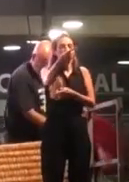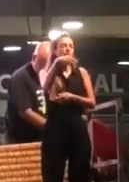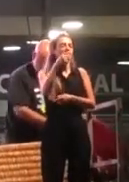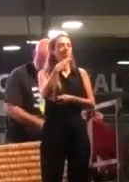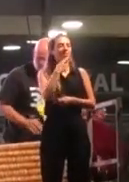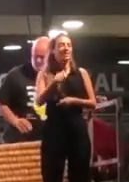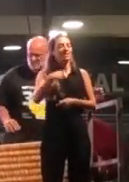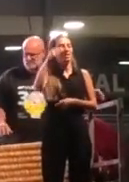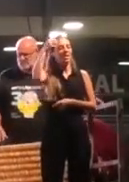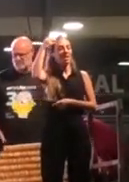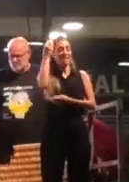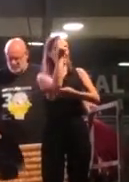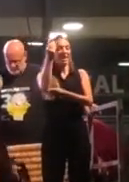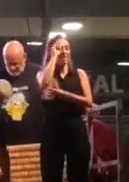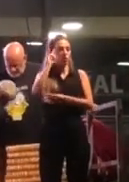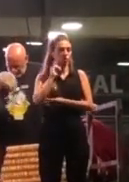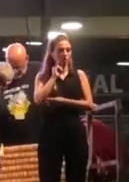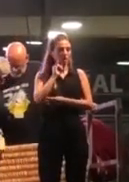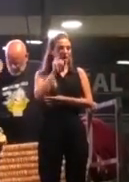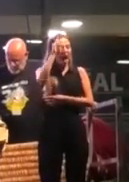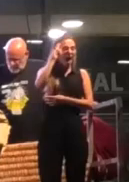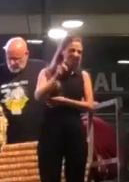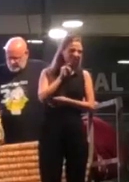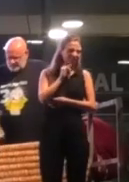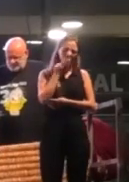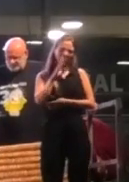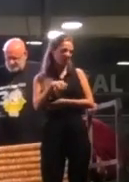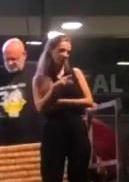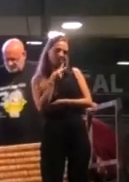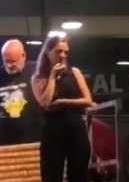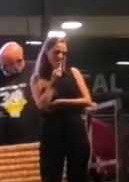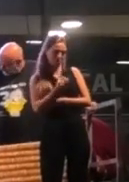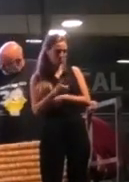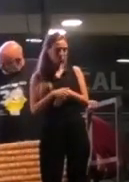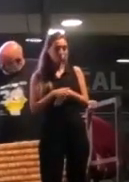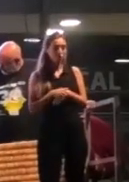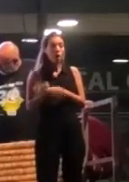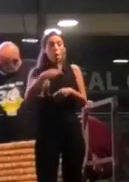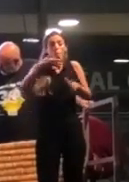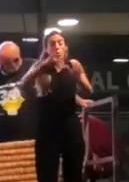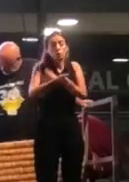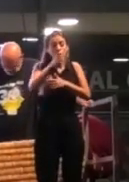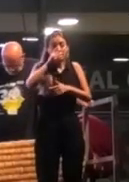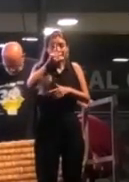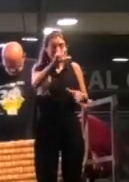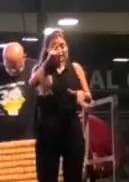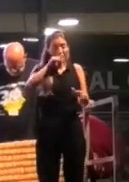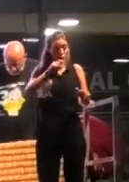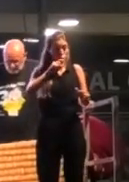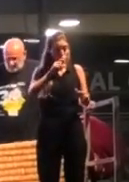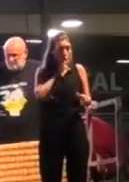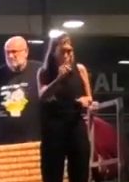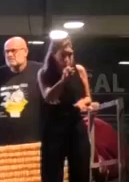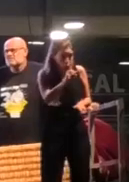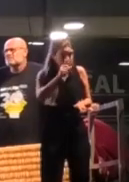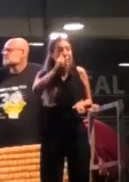antiga. Encara que aquest darrer nom no m'acaba d'agradar. De fet, encara no tinc ni 70 anys. No els